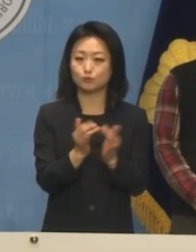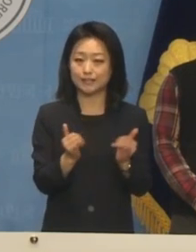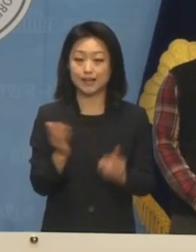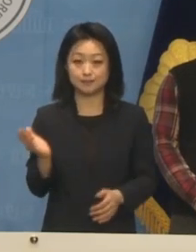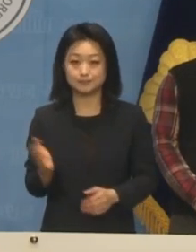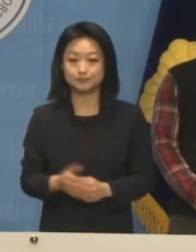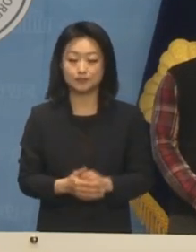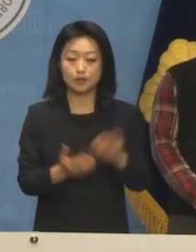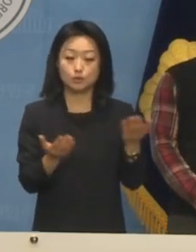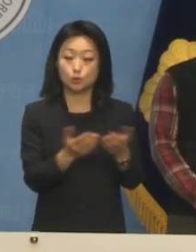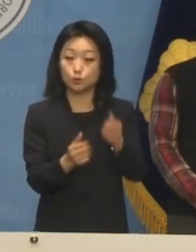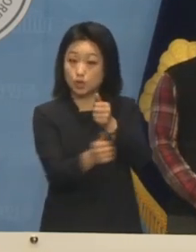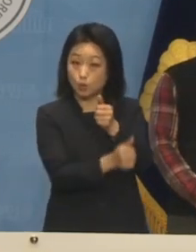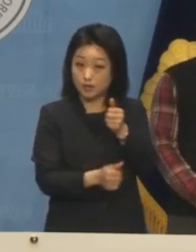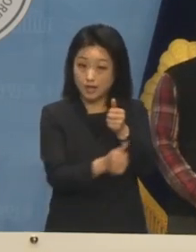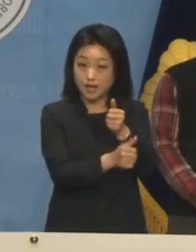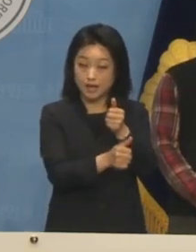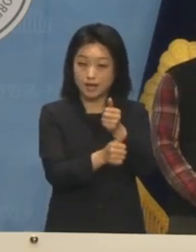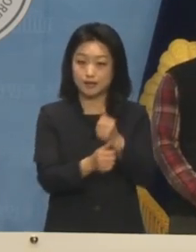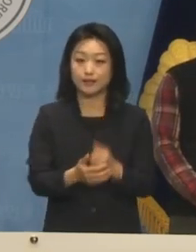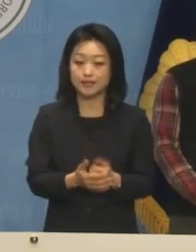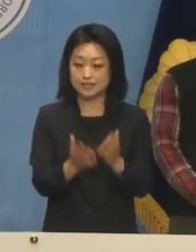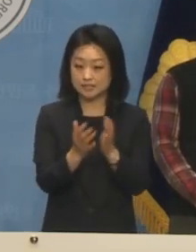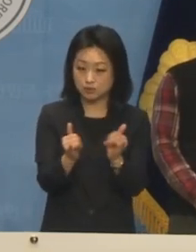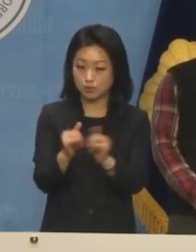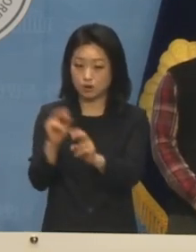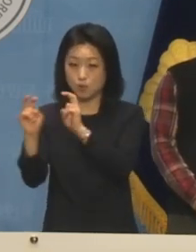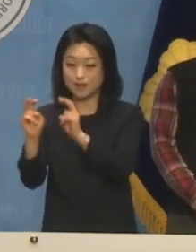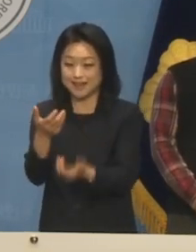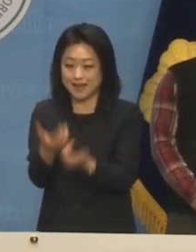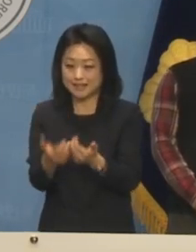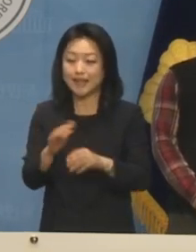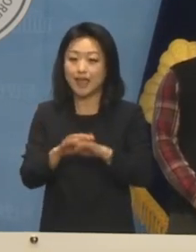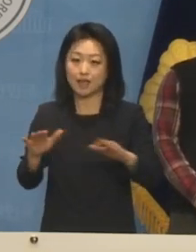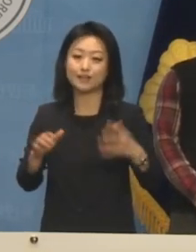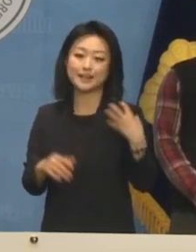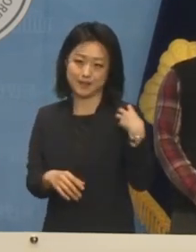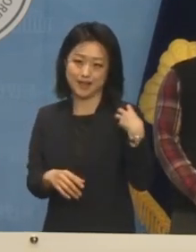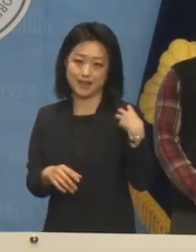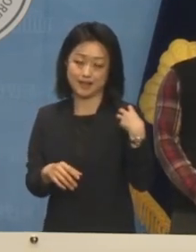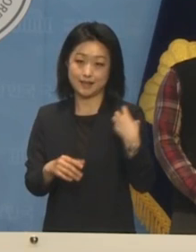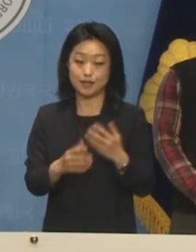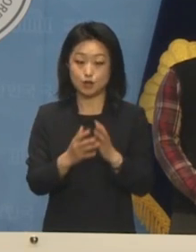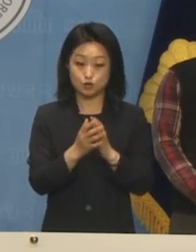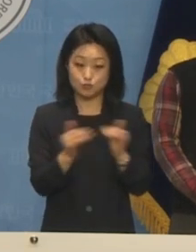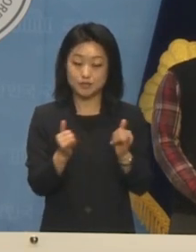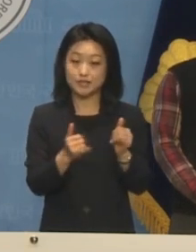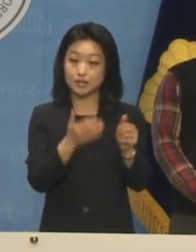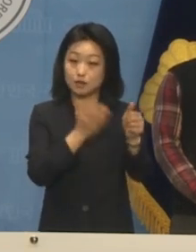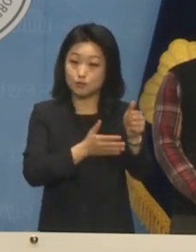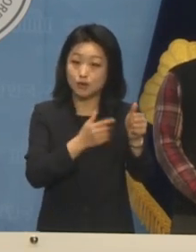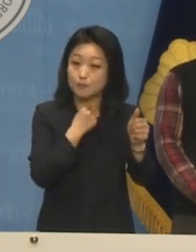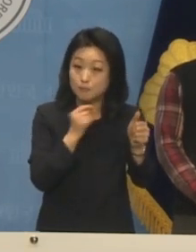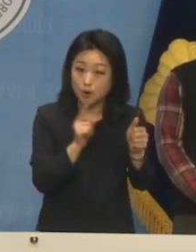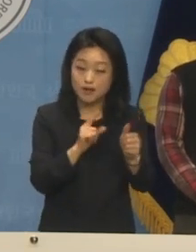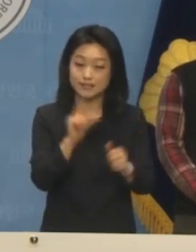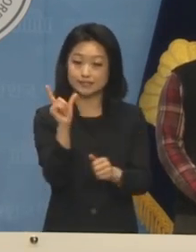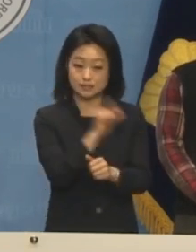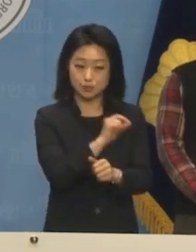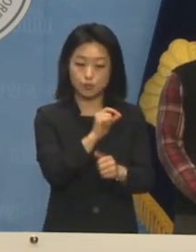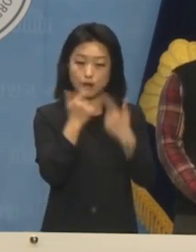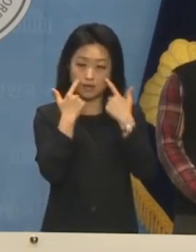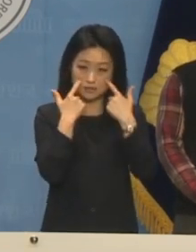분쟁을 신속하고 공정하게 해결하기 위해 있습니다. 그래서 국민이 노동위원회에게 요구하는 덕목은